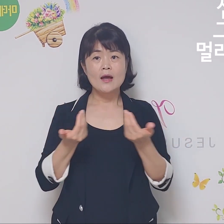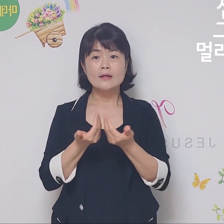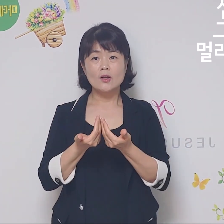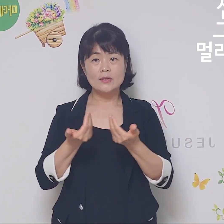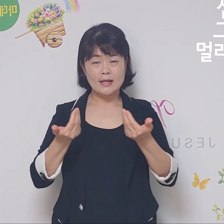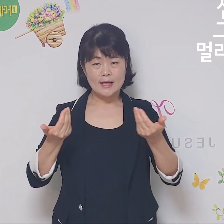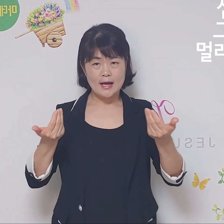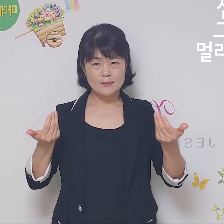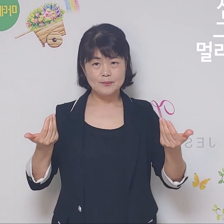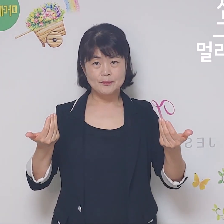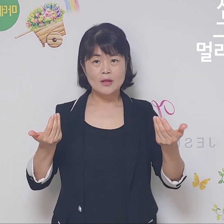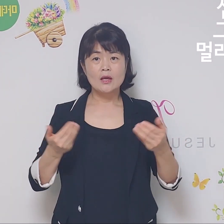떠나다.